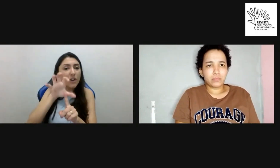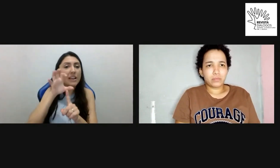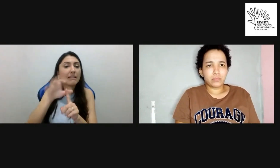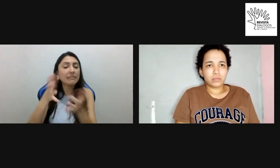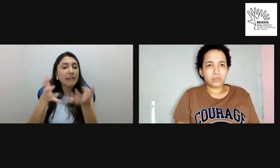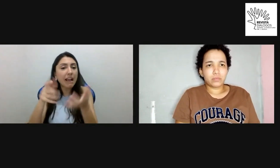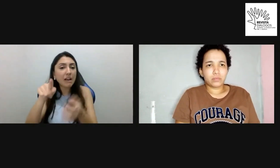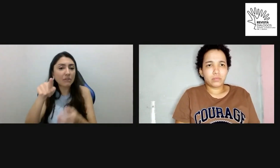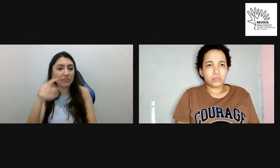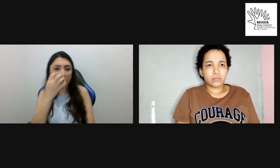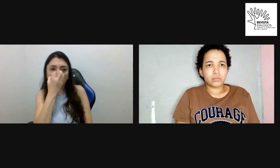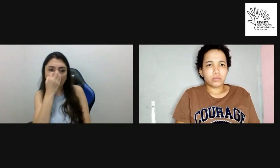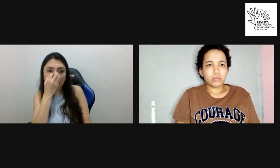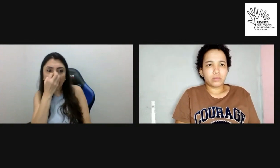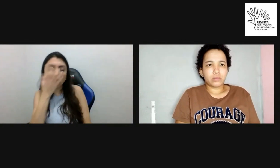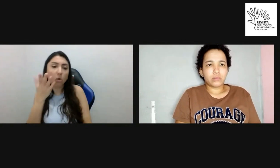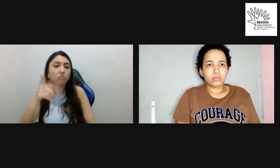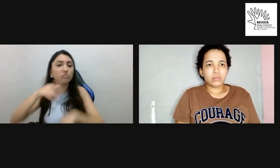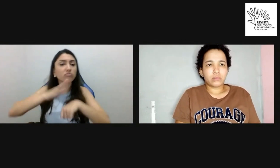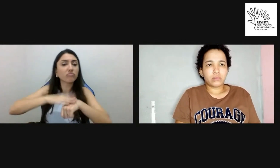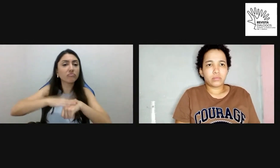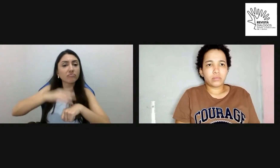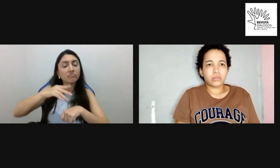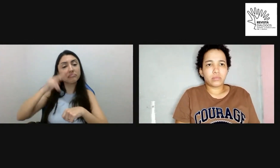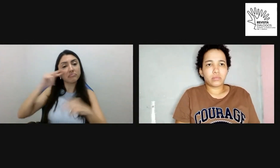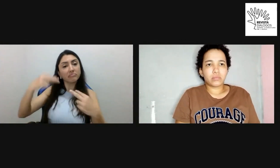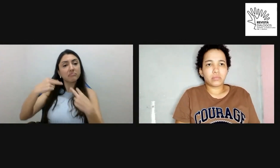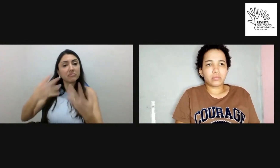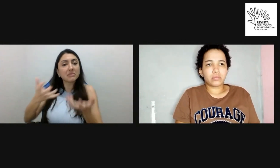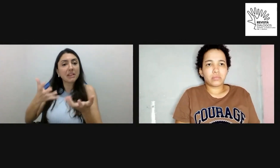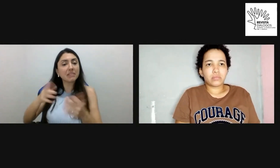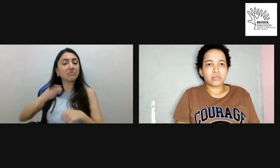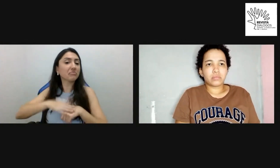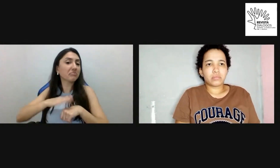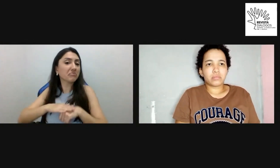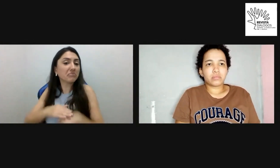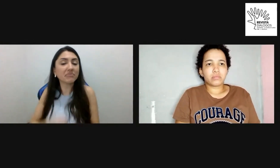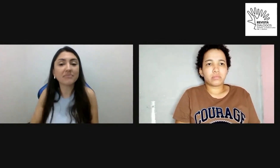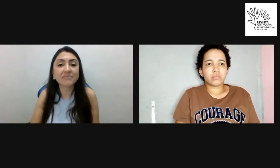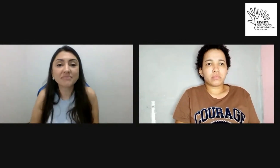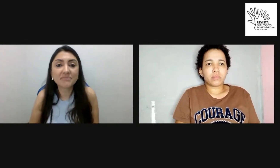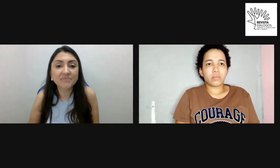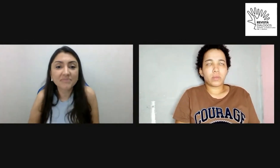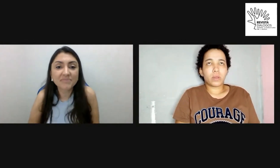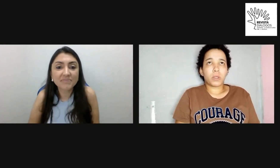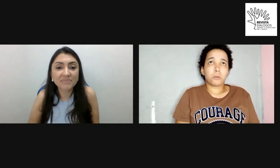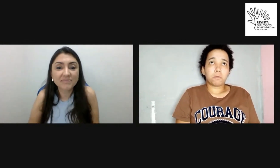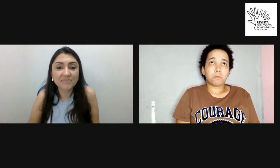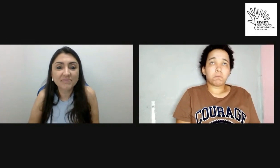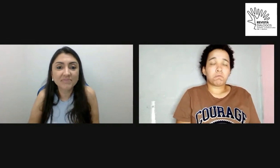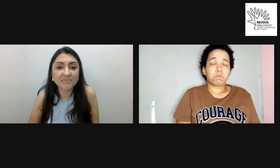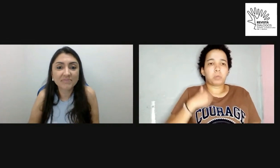Teve alguém que te influenciou a ser palhaço ou foi uma escolha própria? Você percebeu sozinha que queria trabalhar nesta área?